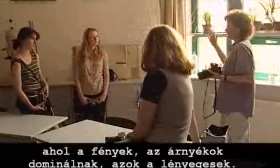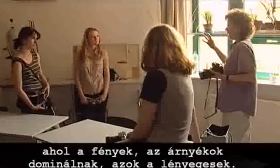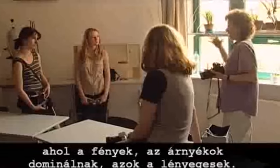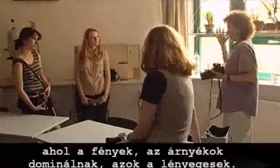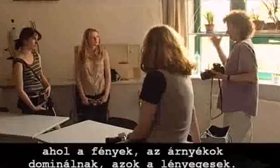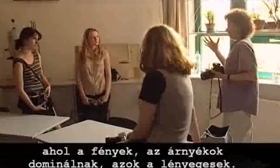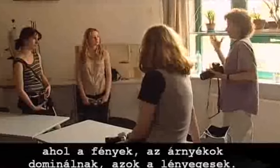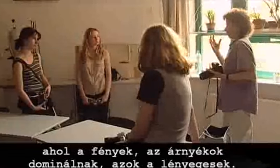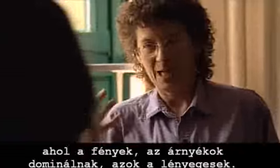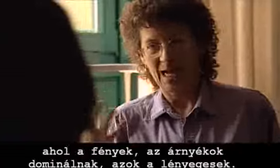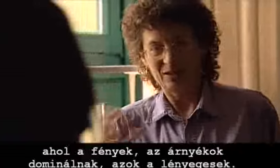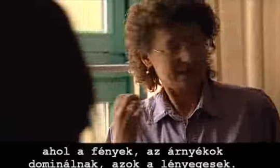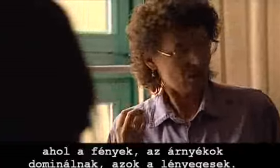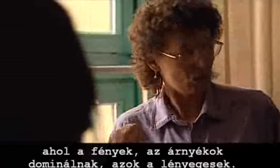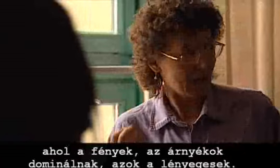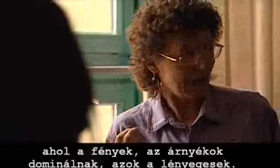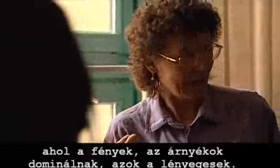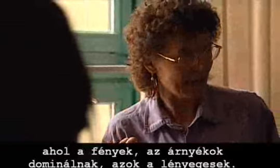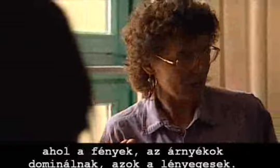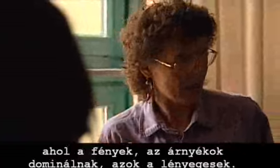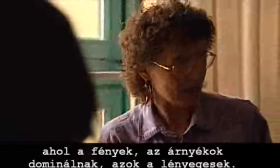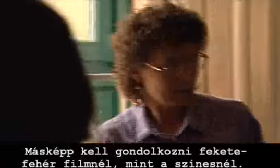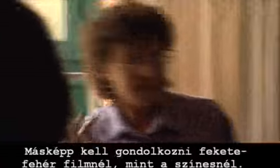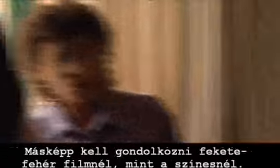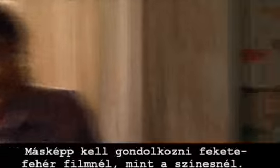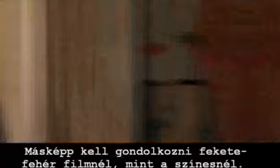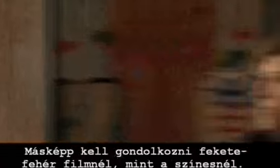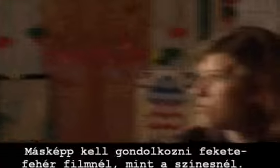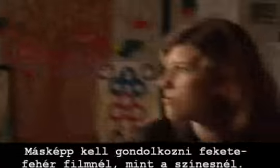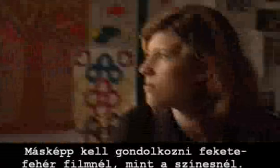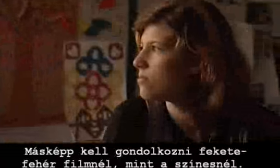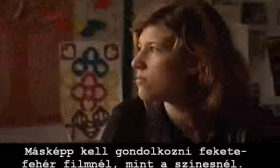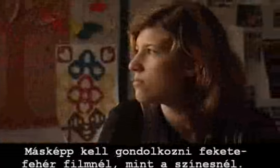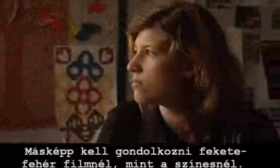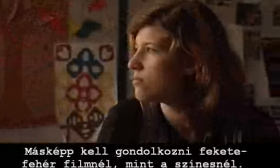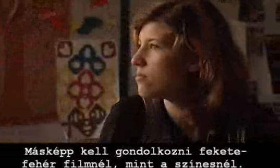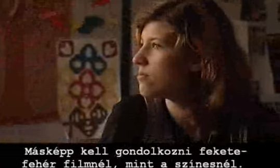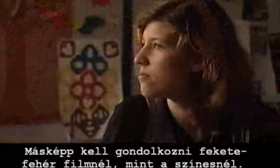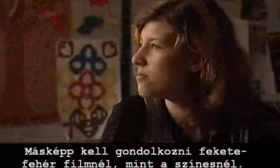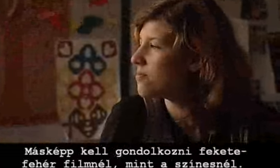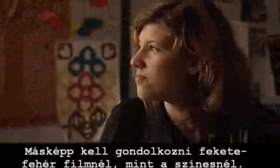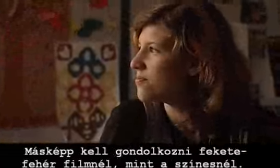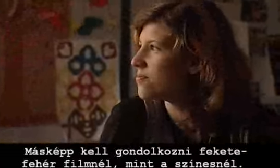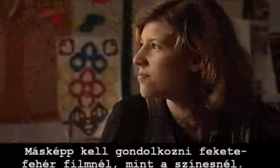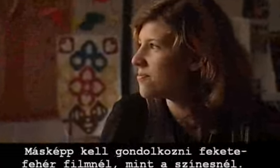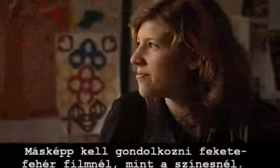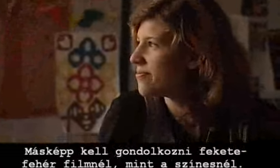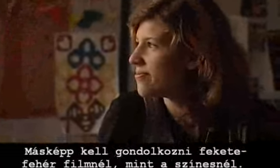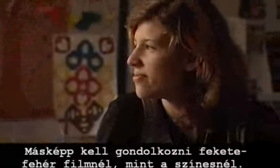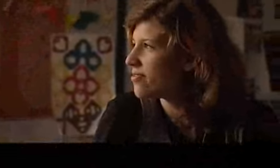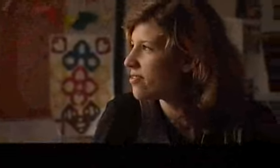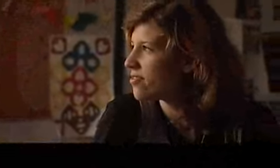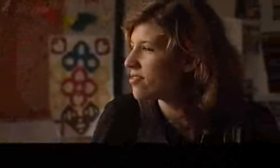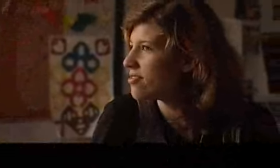árnyékok dominálnak, tehát azok a lényegesek. Másképp kell gondolkozni fekete-fehér filmmel, mint színessel,